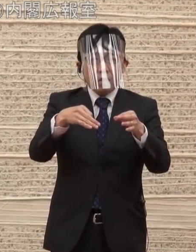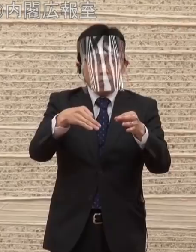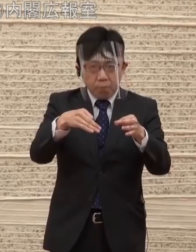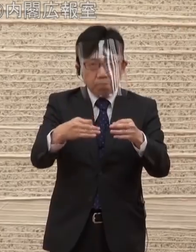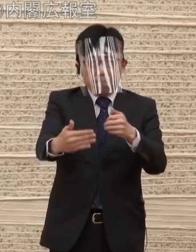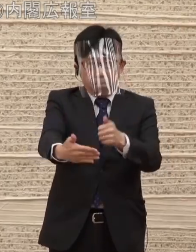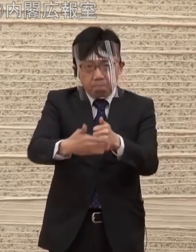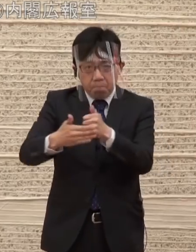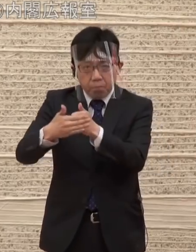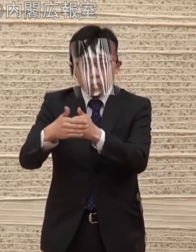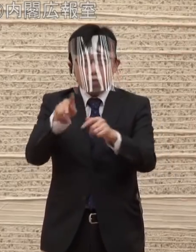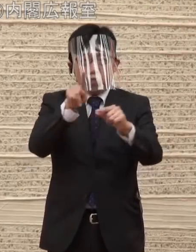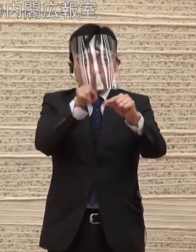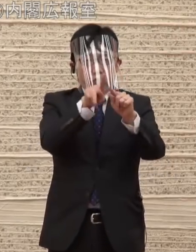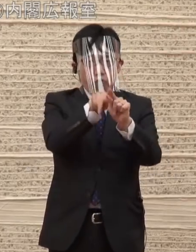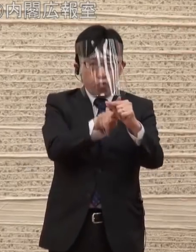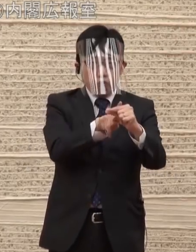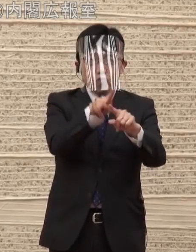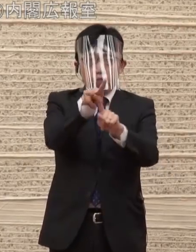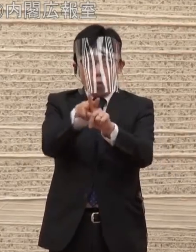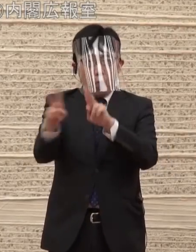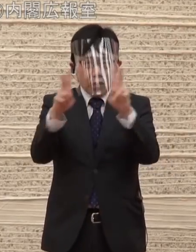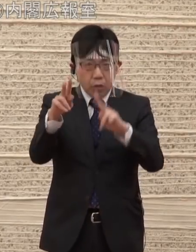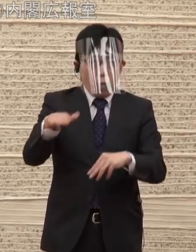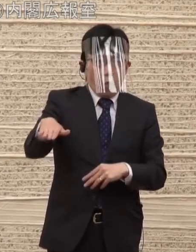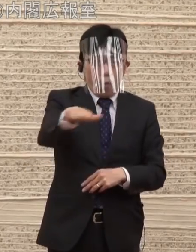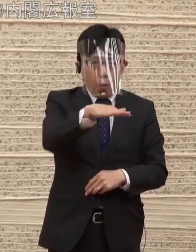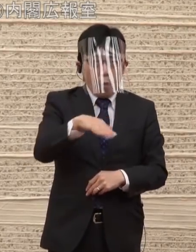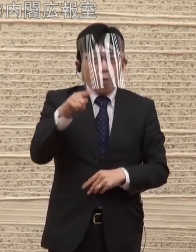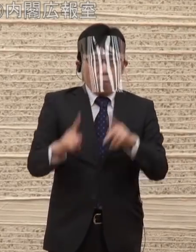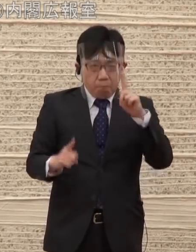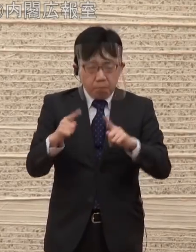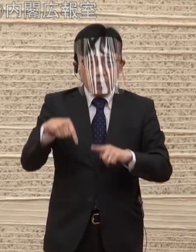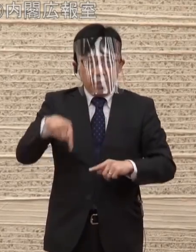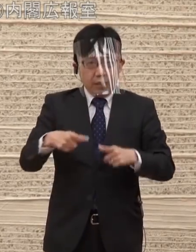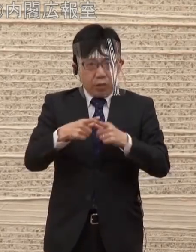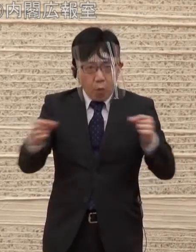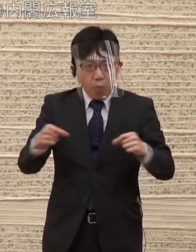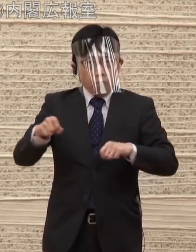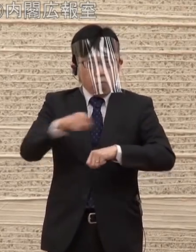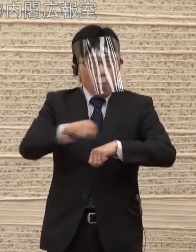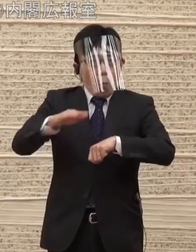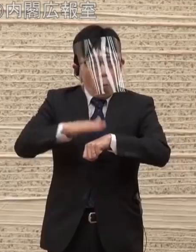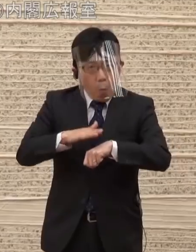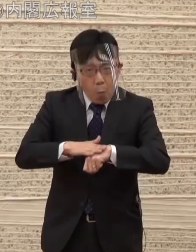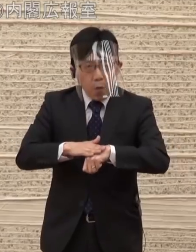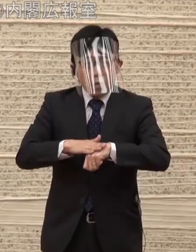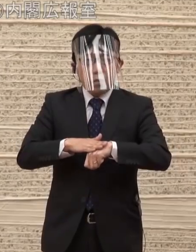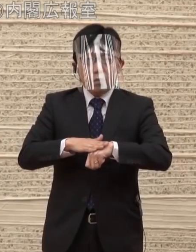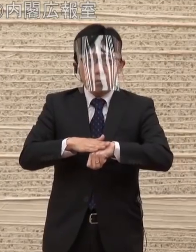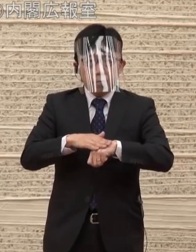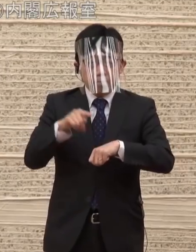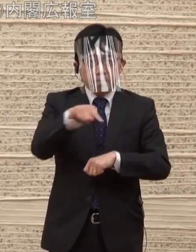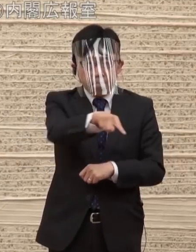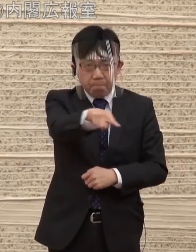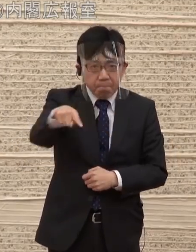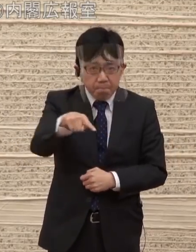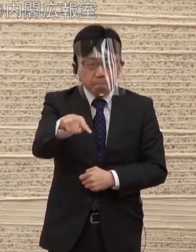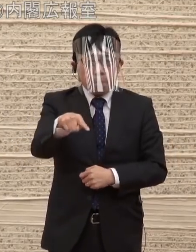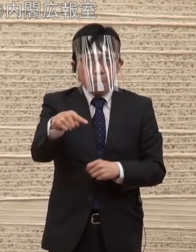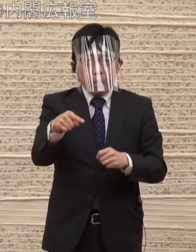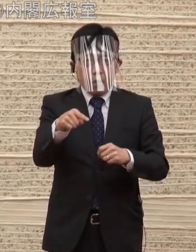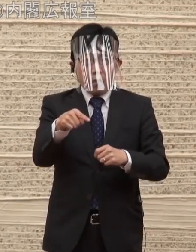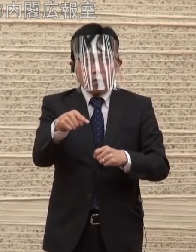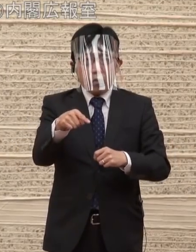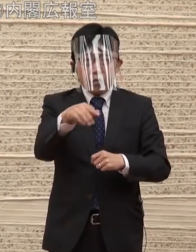企業オンリーワンの技でへ成長の原動力となってきた中小企業